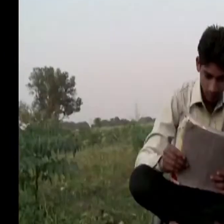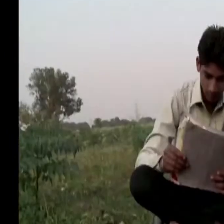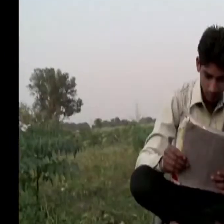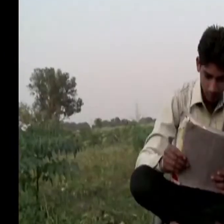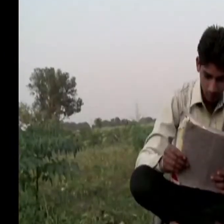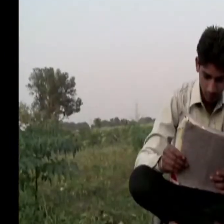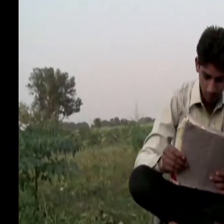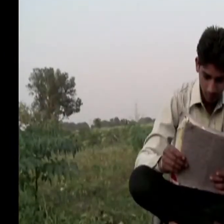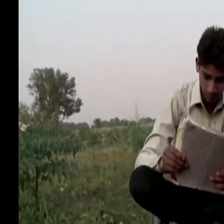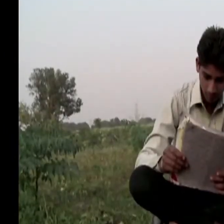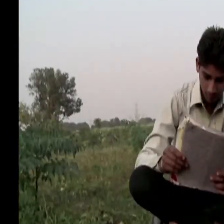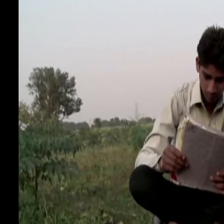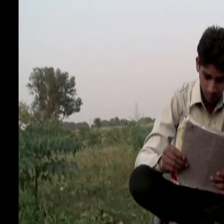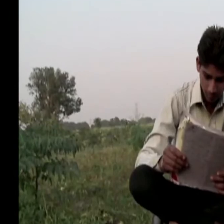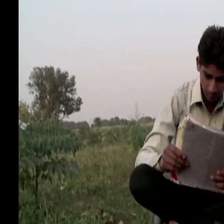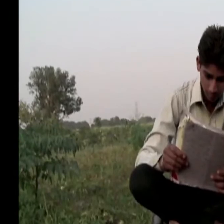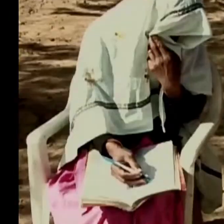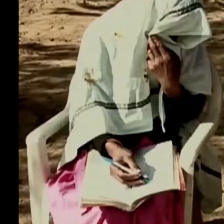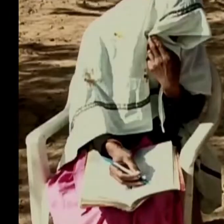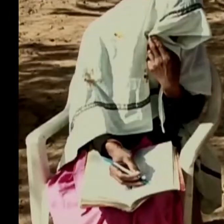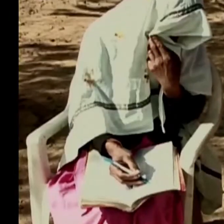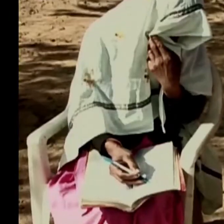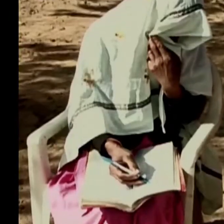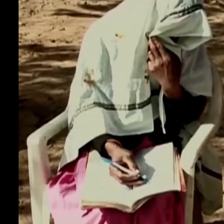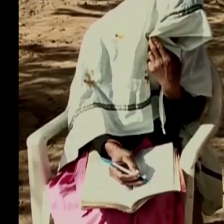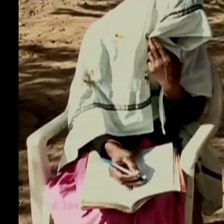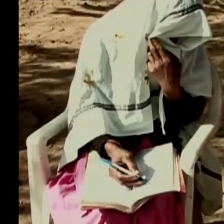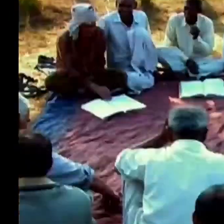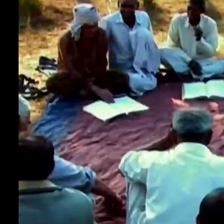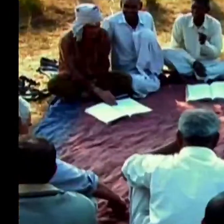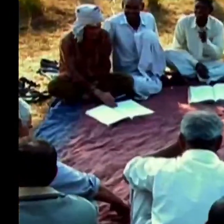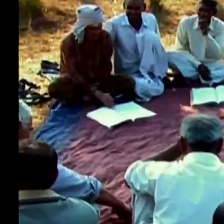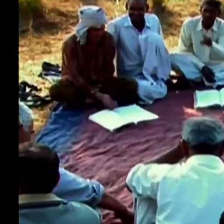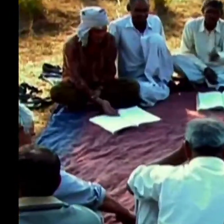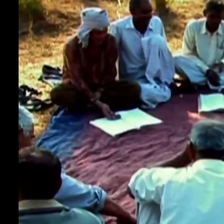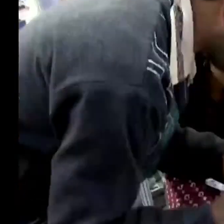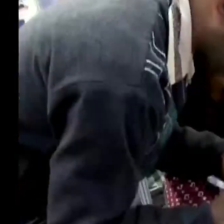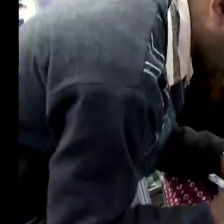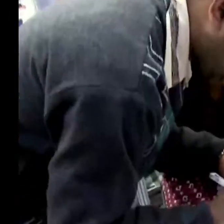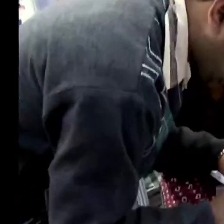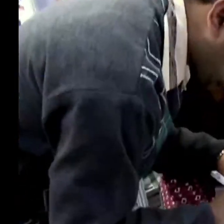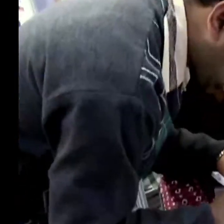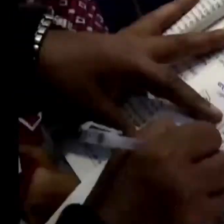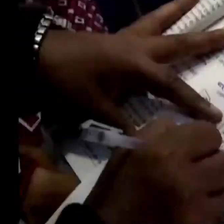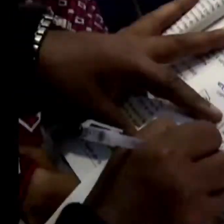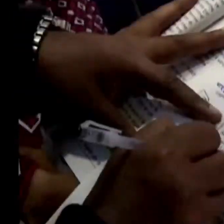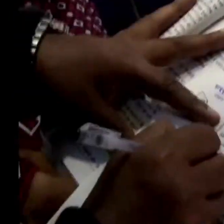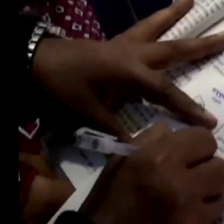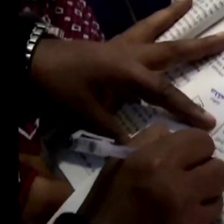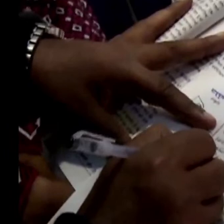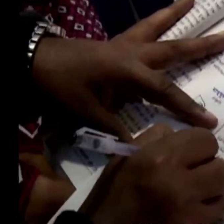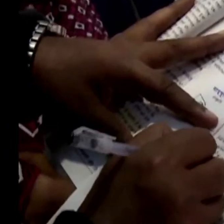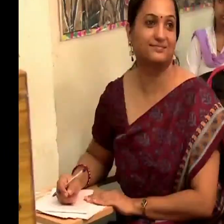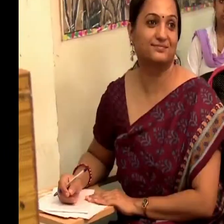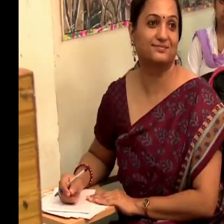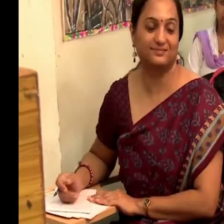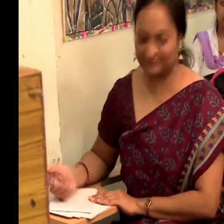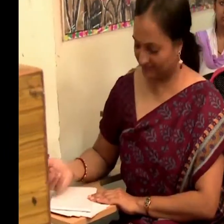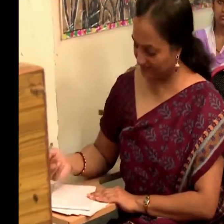कभी पढ़े हम कहीं पढ़े वे विषय की लोच से युक्त हो कभी पढ़े